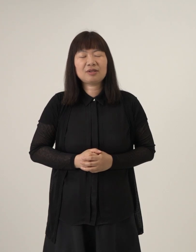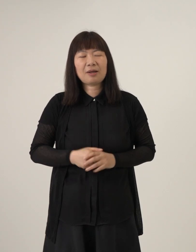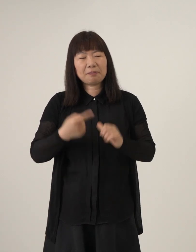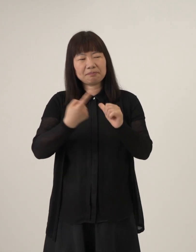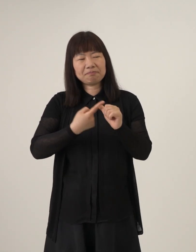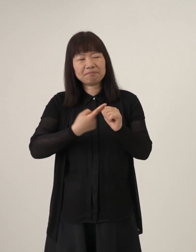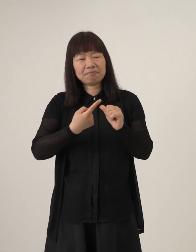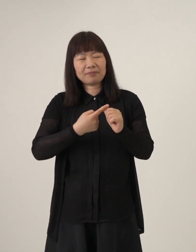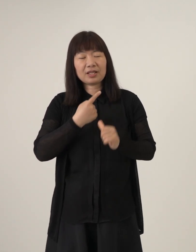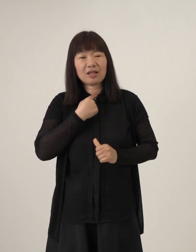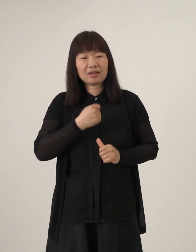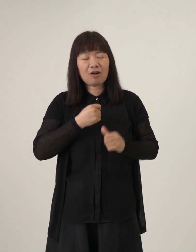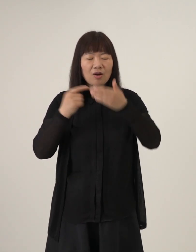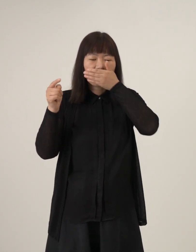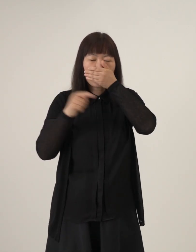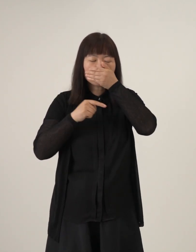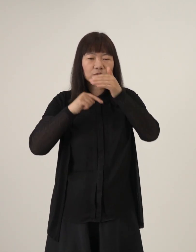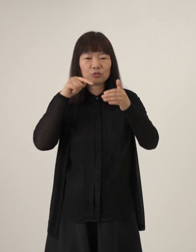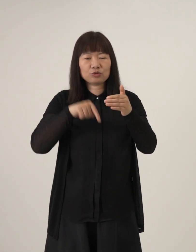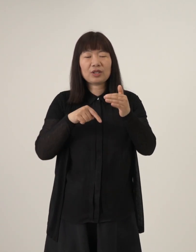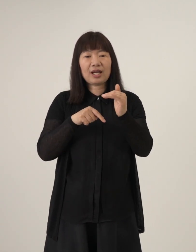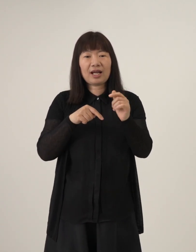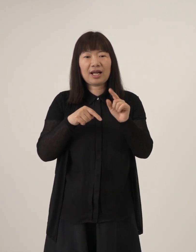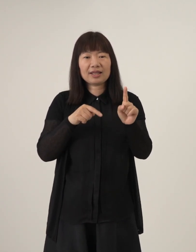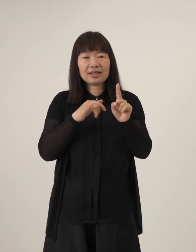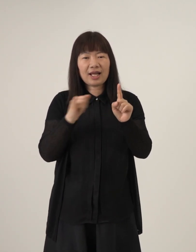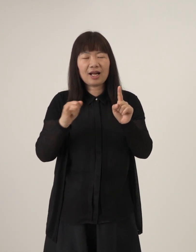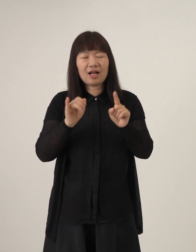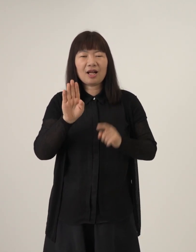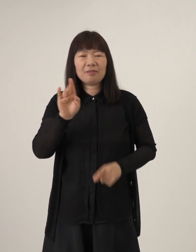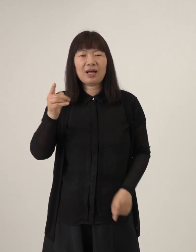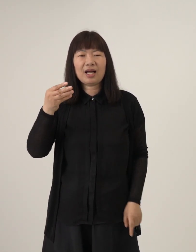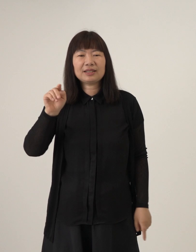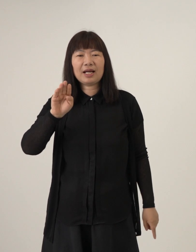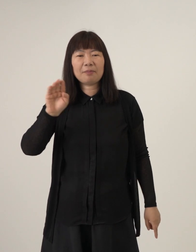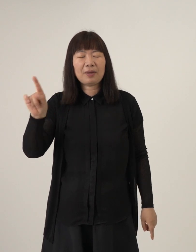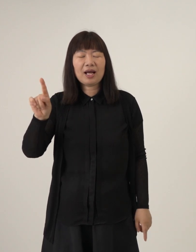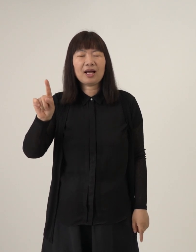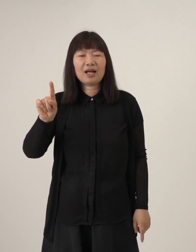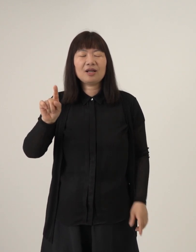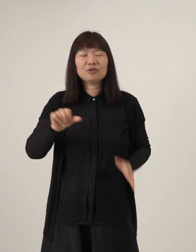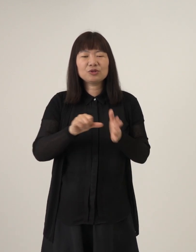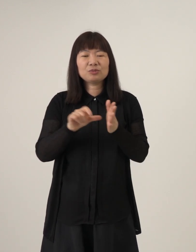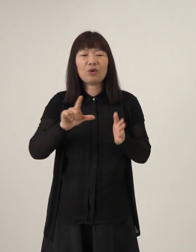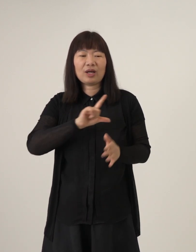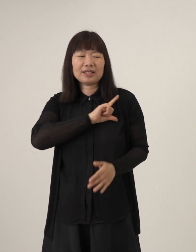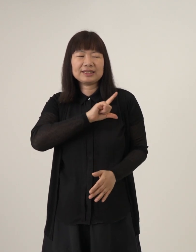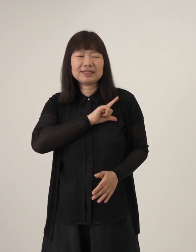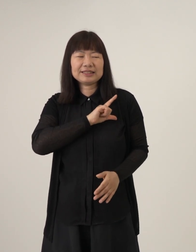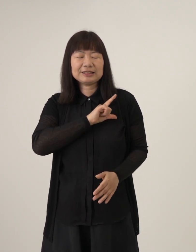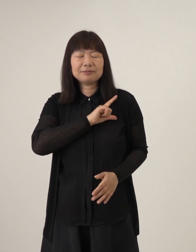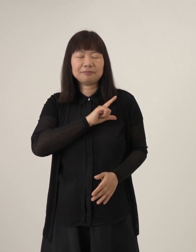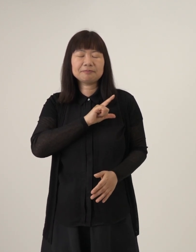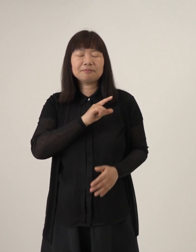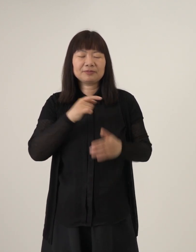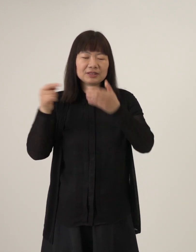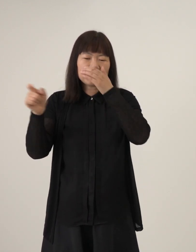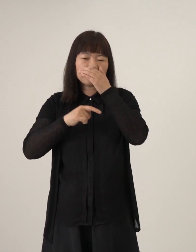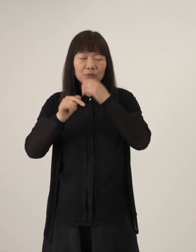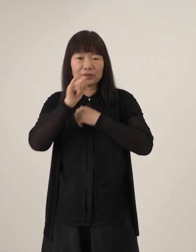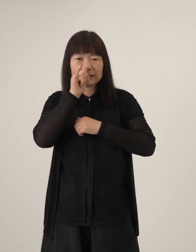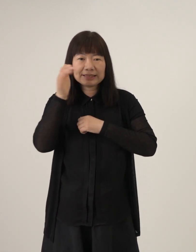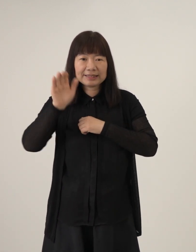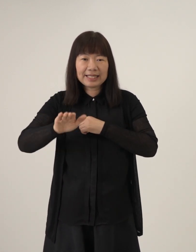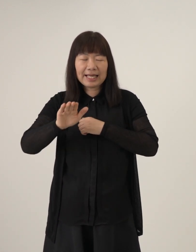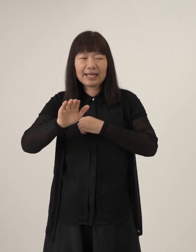비난하고 욕했던 강도 중에 하나도 바라바라는 유명한 강도가 있었죠. 지난주 우리 봤었는데 그